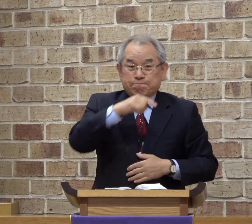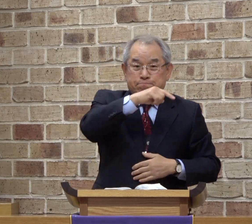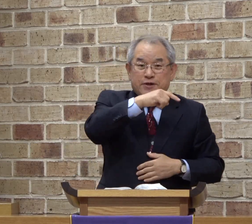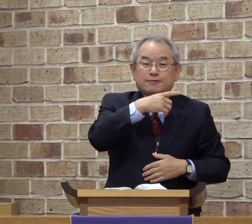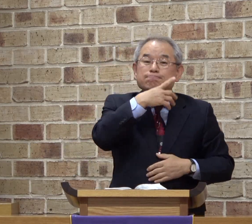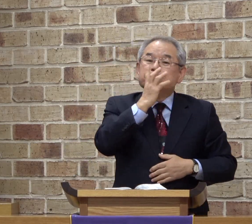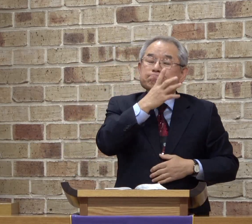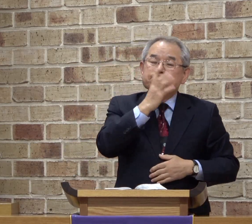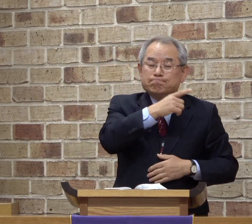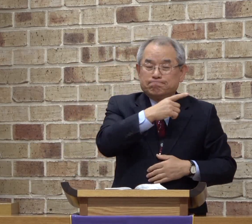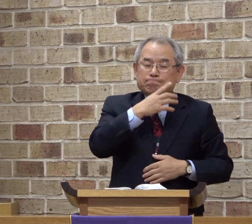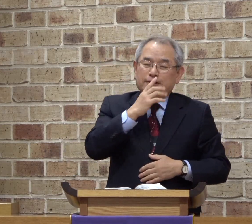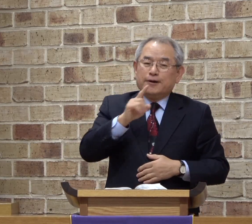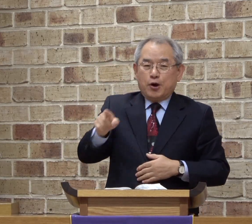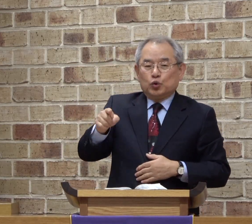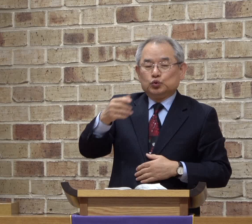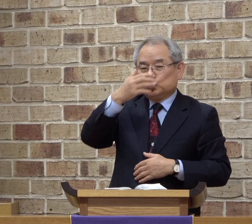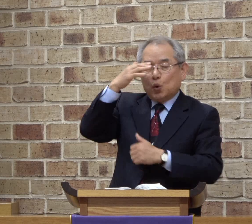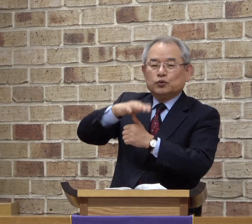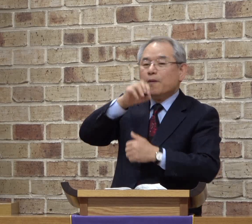누가 내 치즈를 옮겼는가 라는 책을